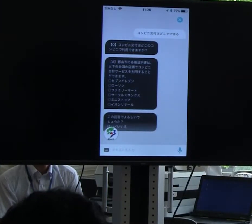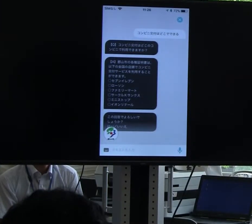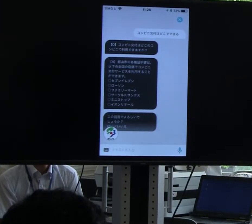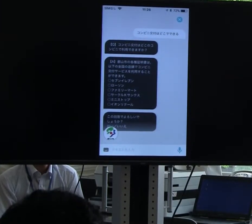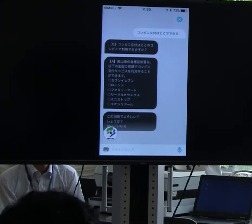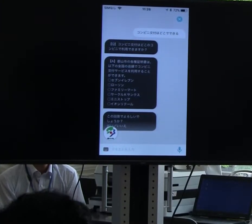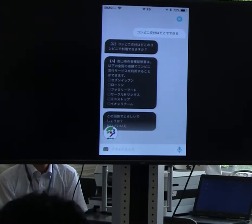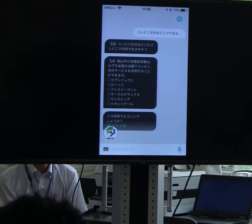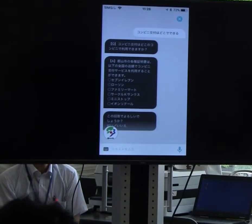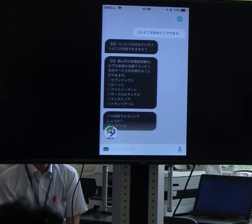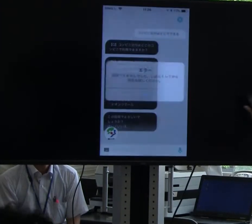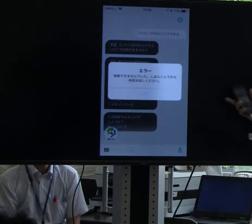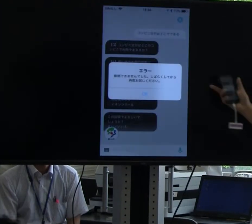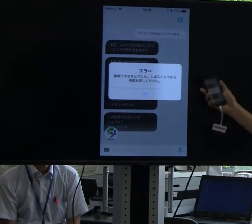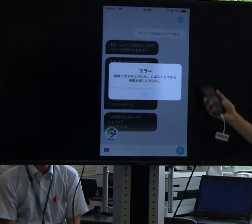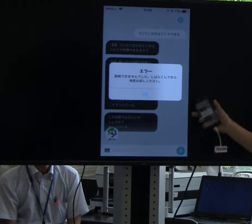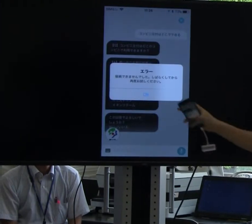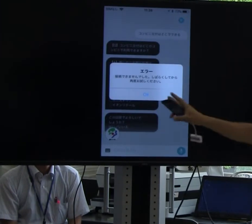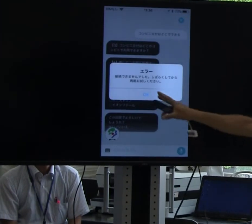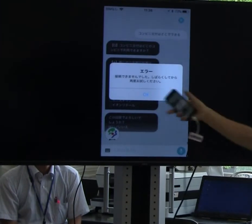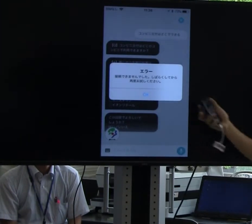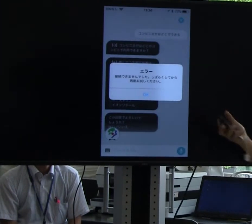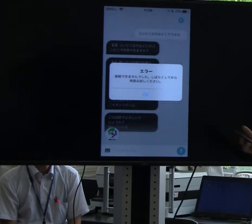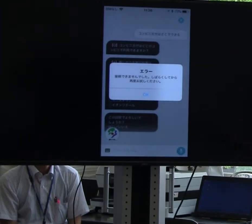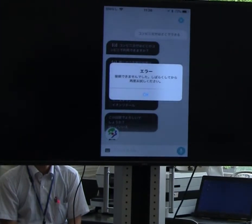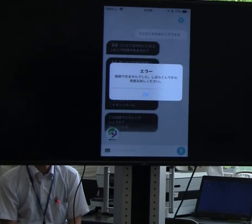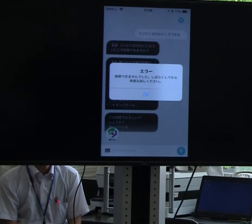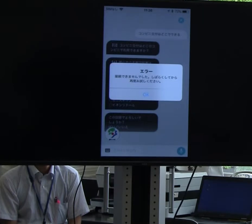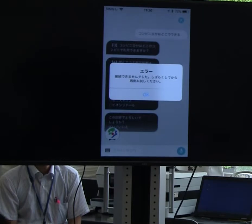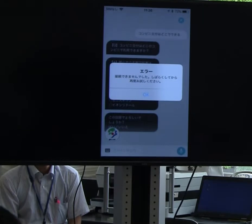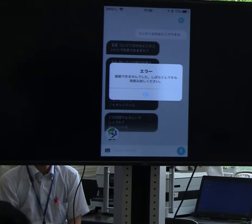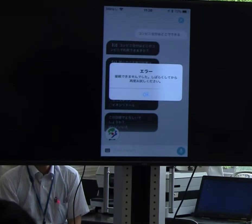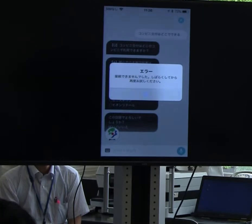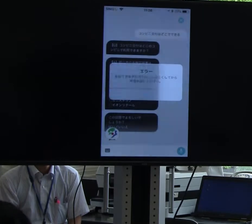利用できるコンビニが